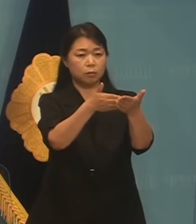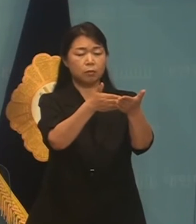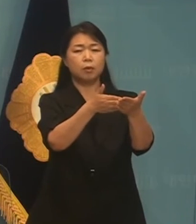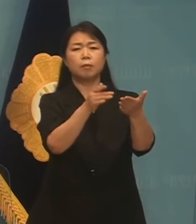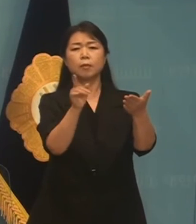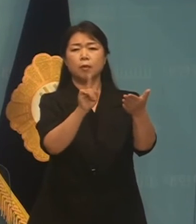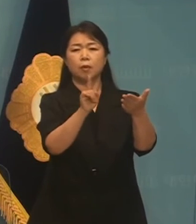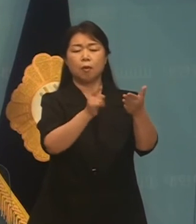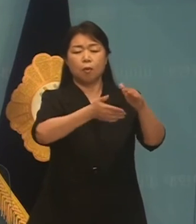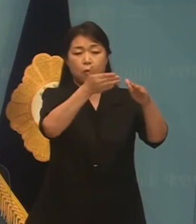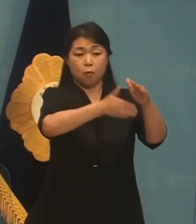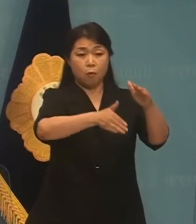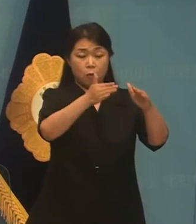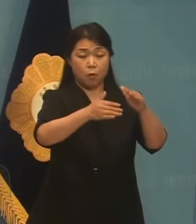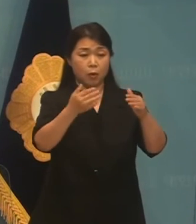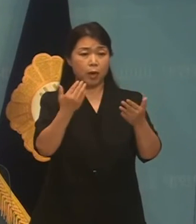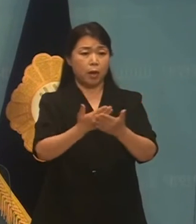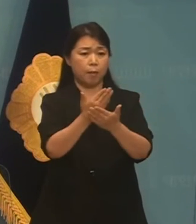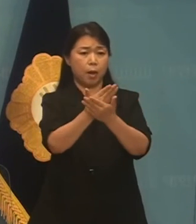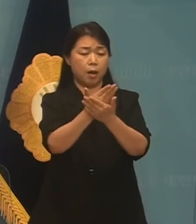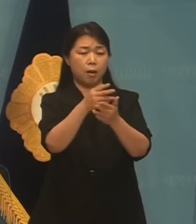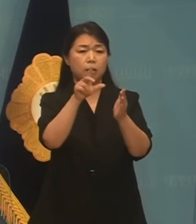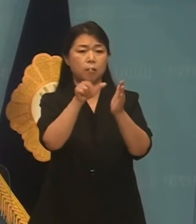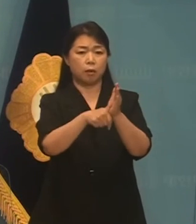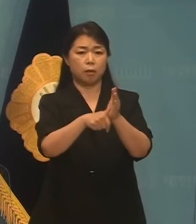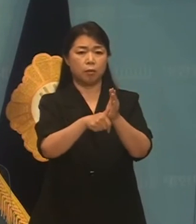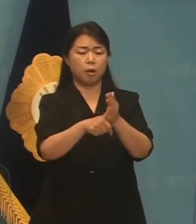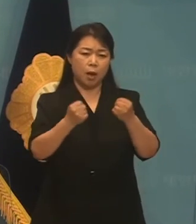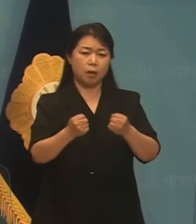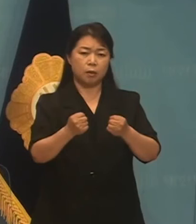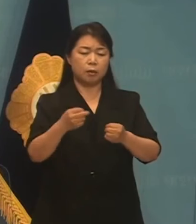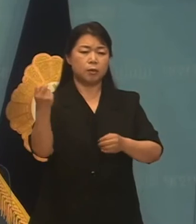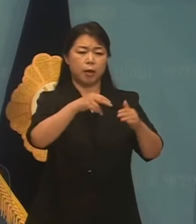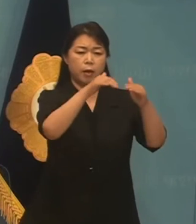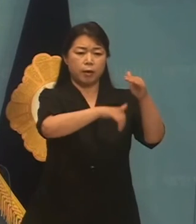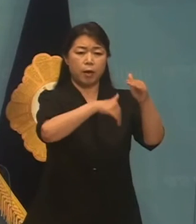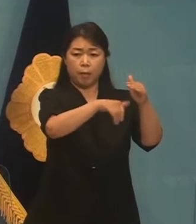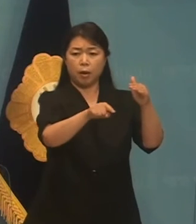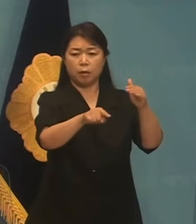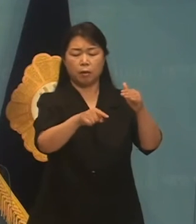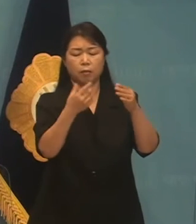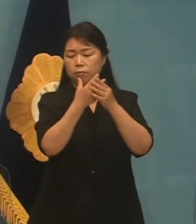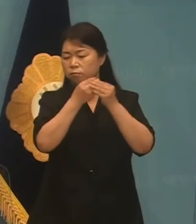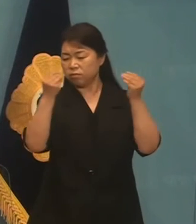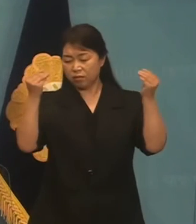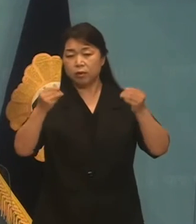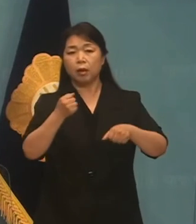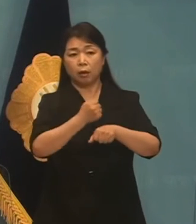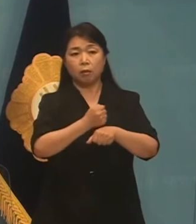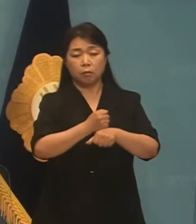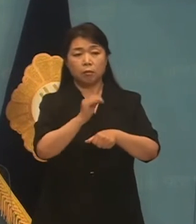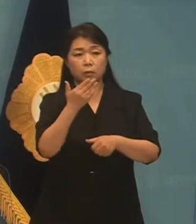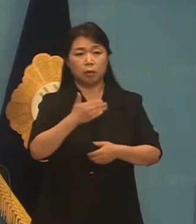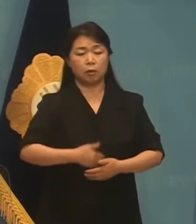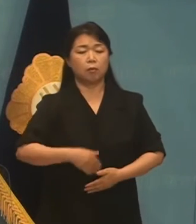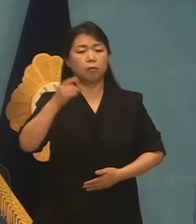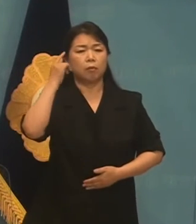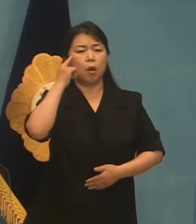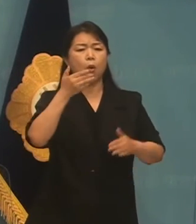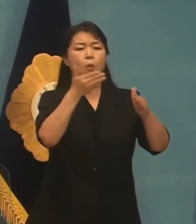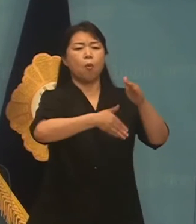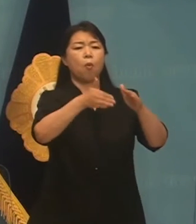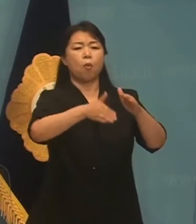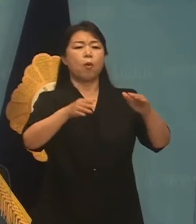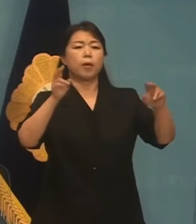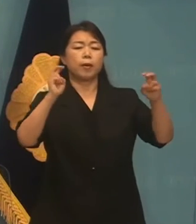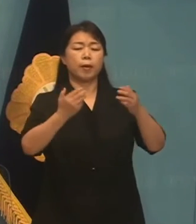이른바 공공개발의 경우 많은 주체들의 외면을 받았습니다.